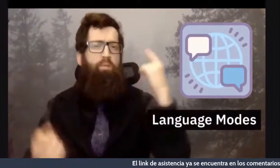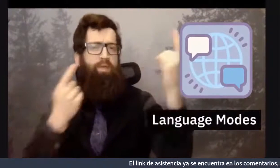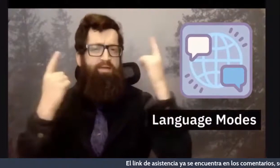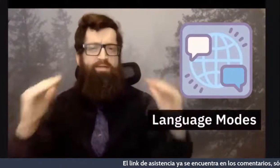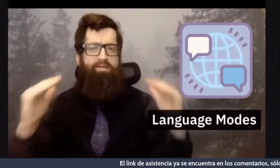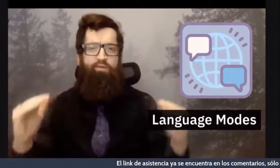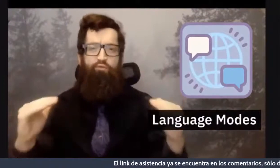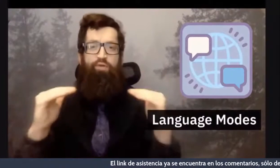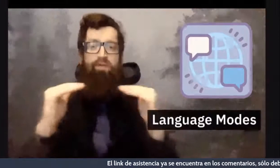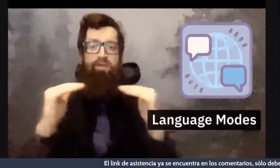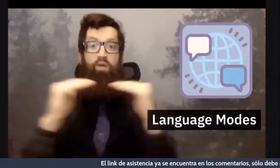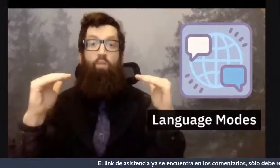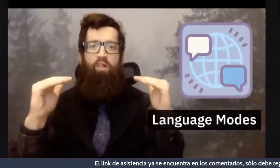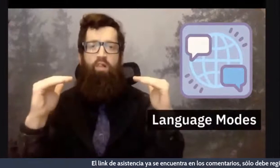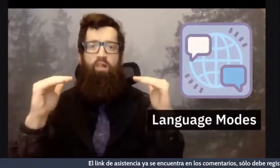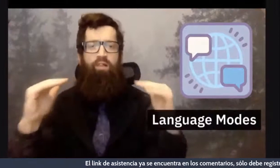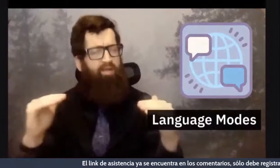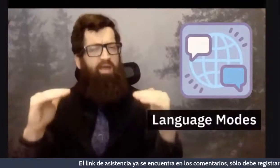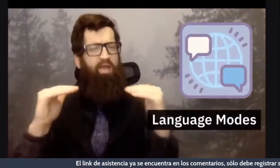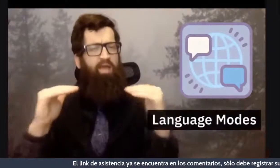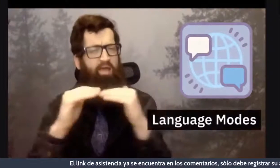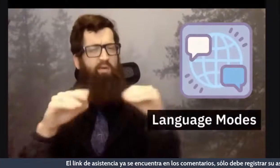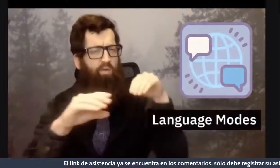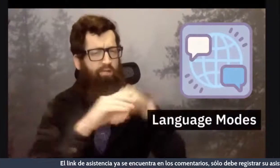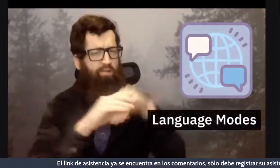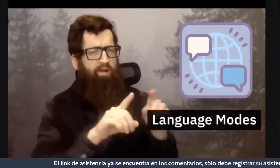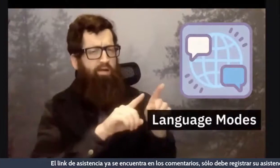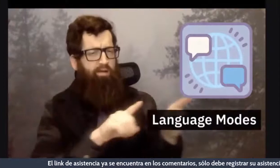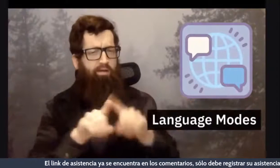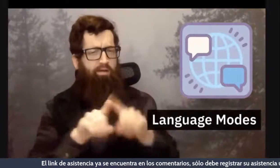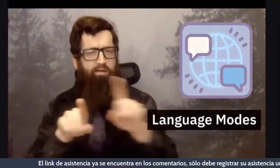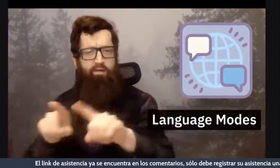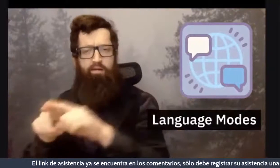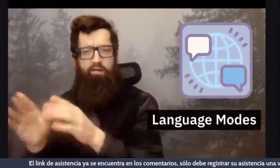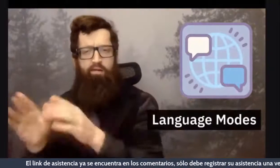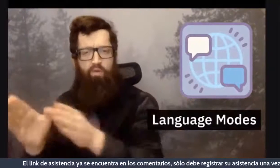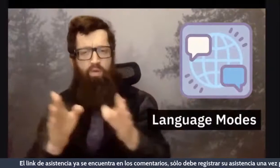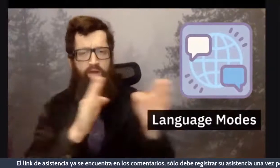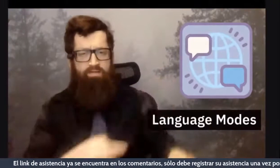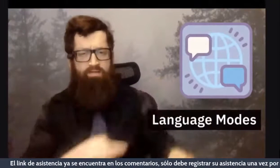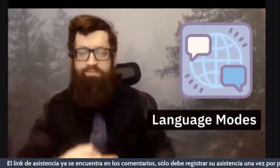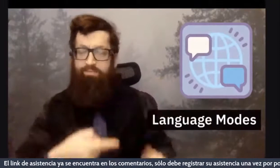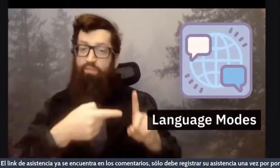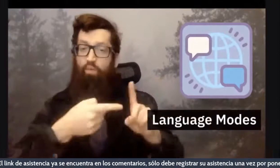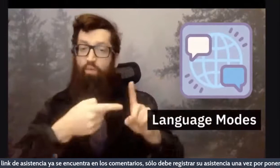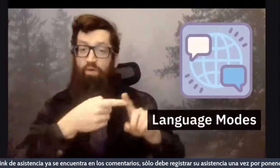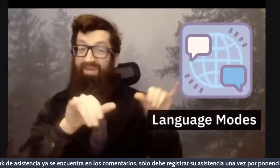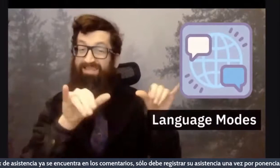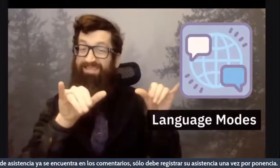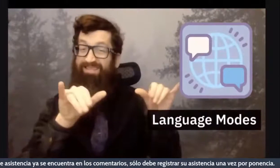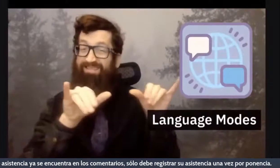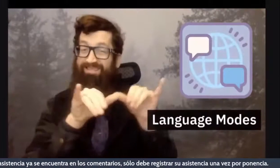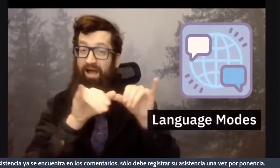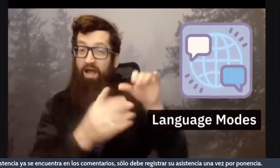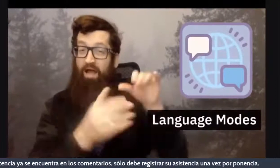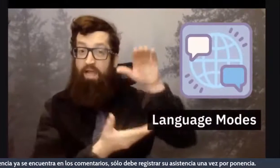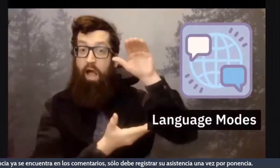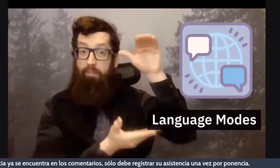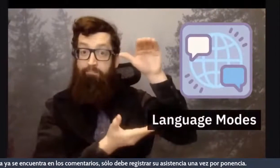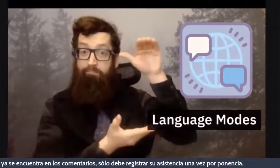para considerar. Por ejemplo, el espacio en la pantalla debe ser igual para cada modo, que no